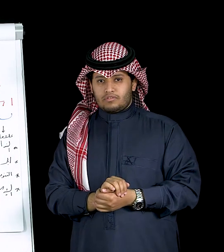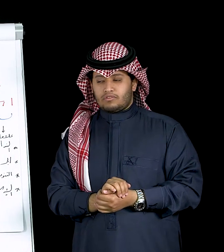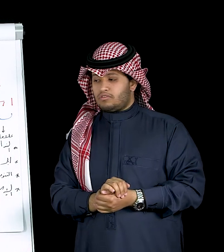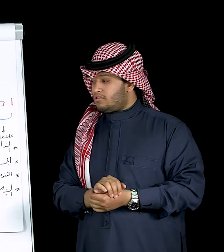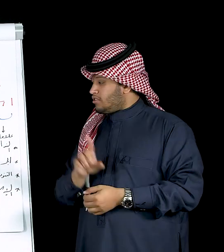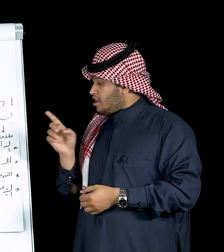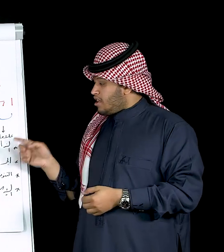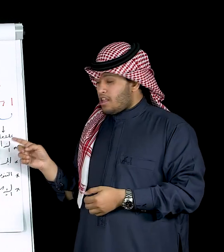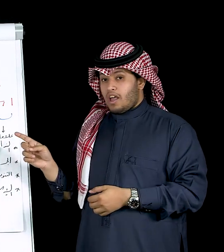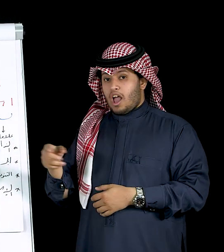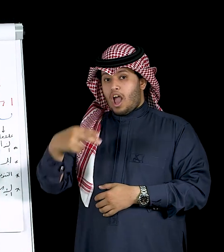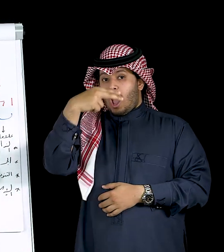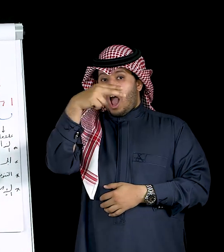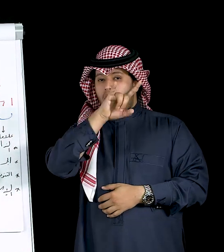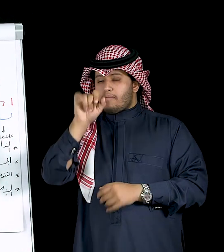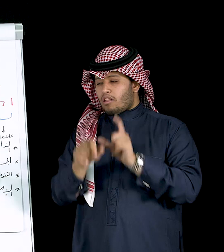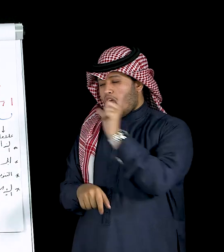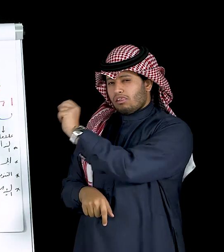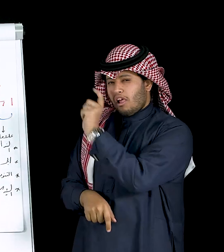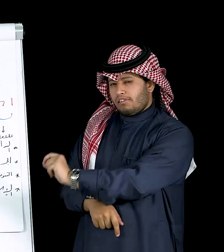العلامات: العلامة الأولى